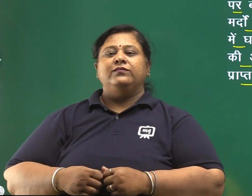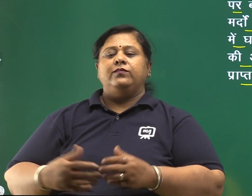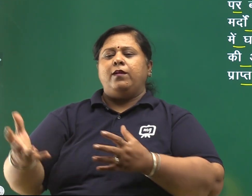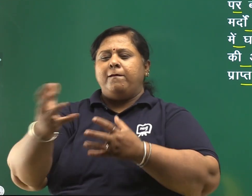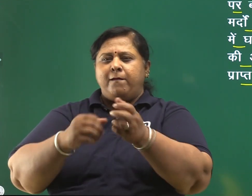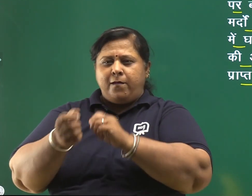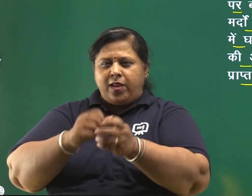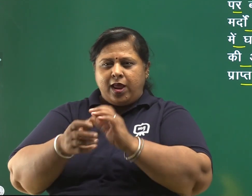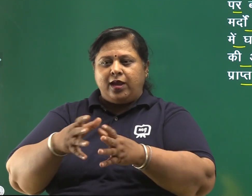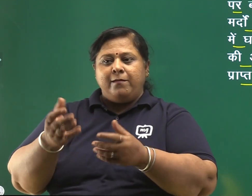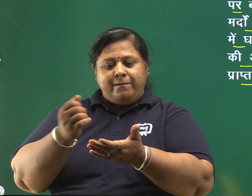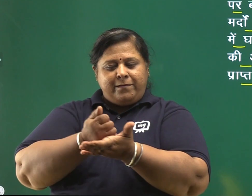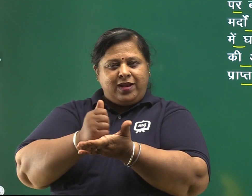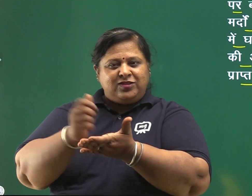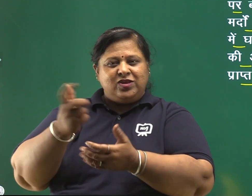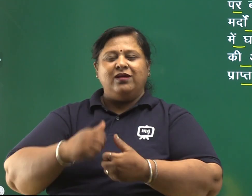मिलाने का प्रयास किया,